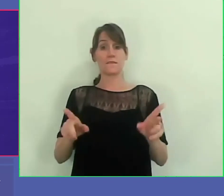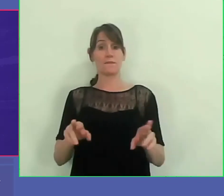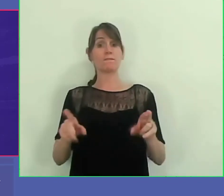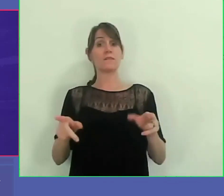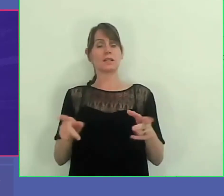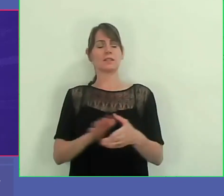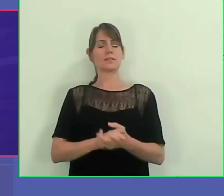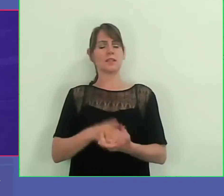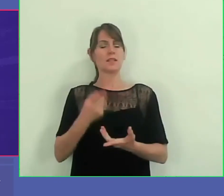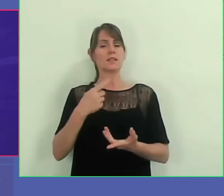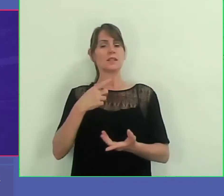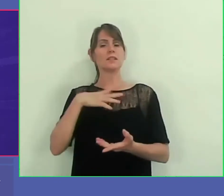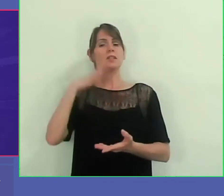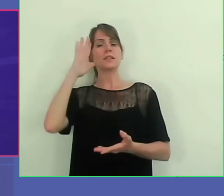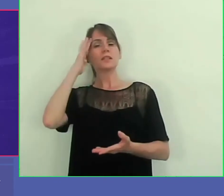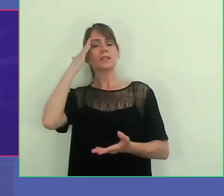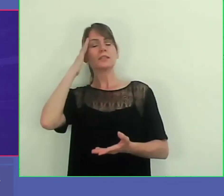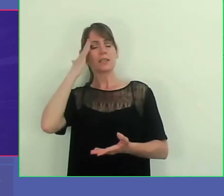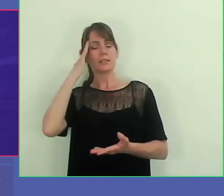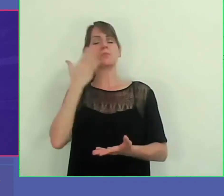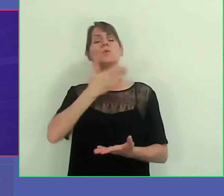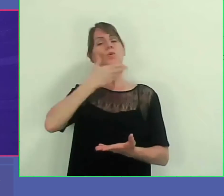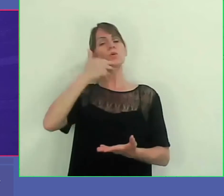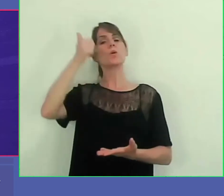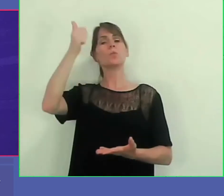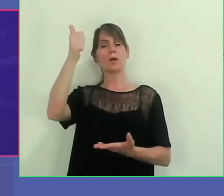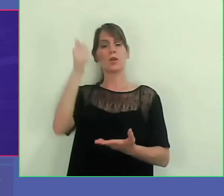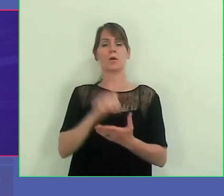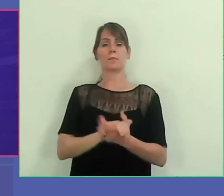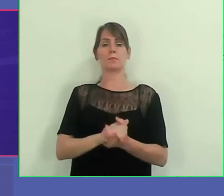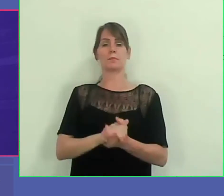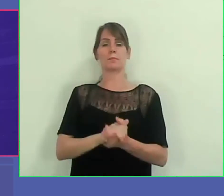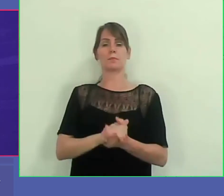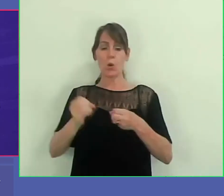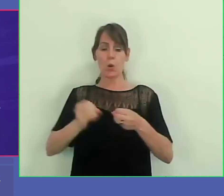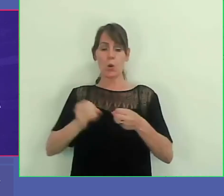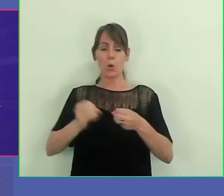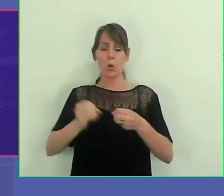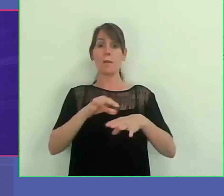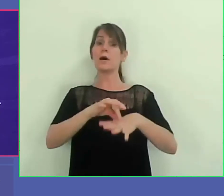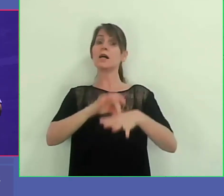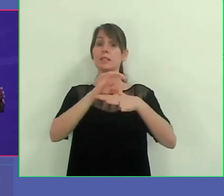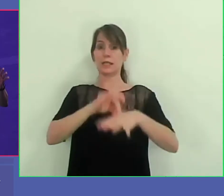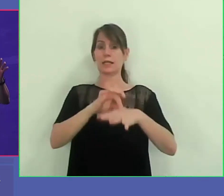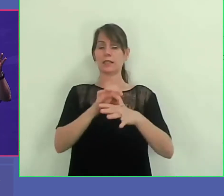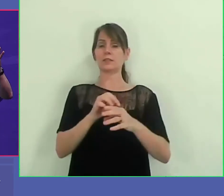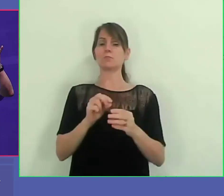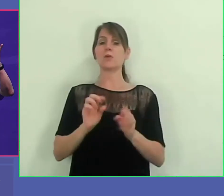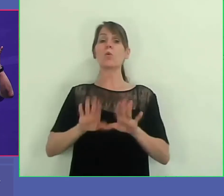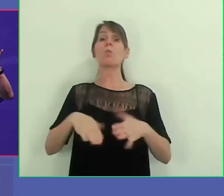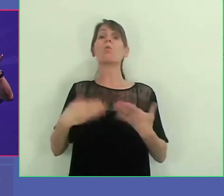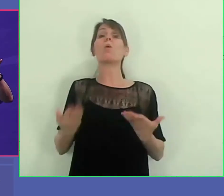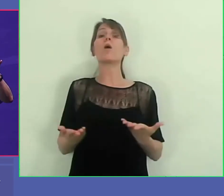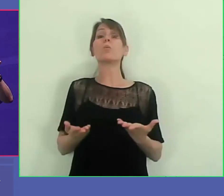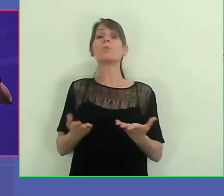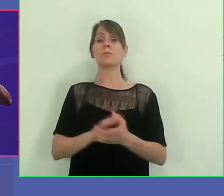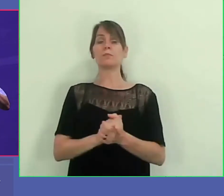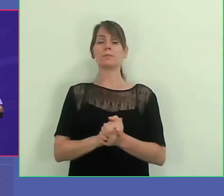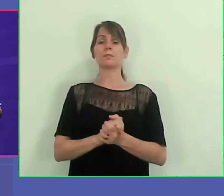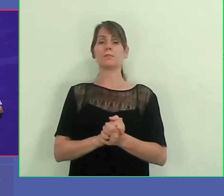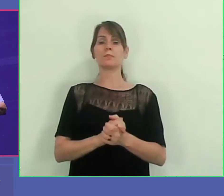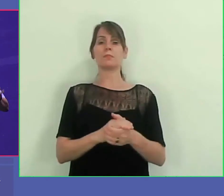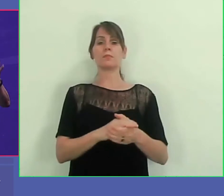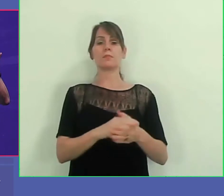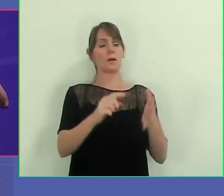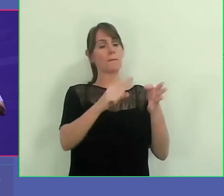compreensíveis para nós, né? Ali diz assim: as obras da carne são, quer dizer, se nós permanecemos no plano